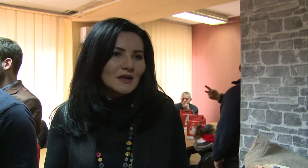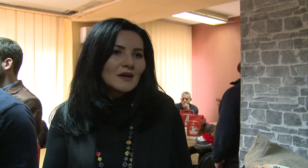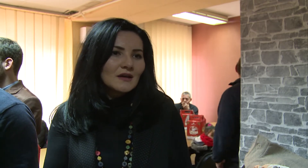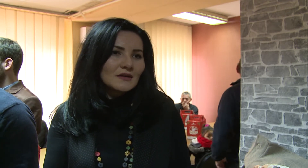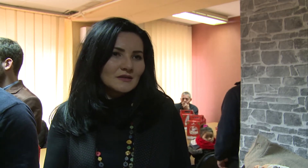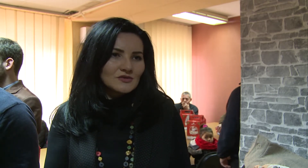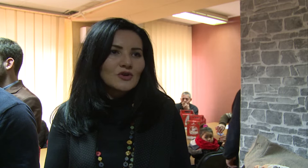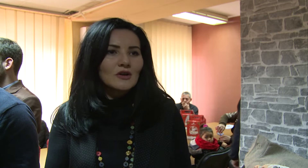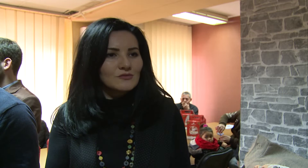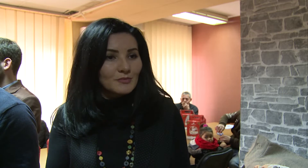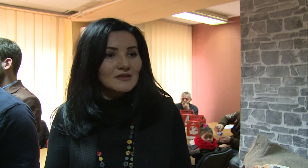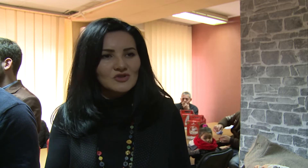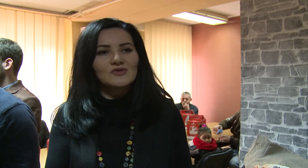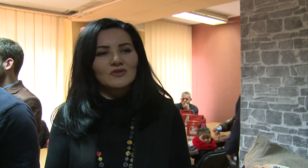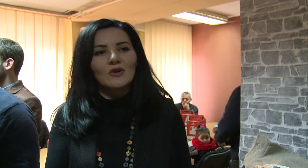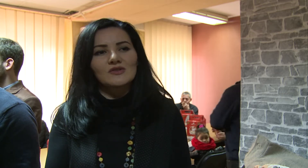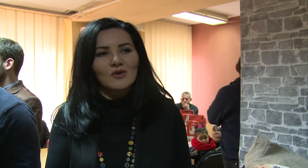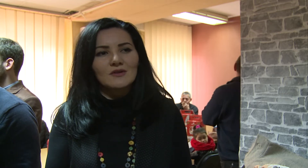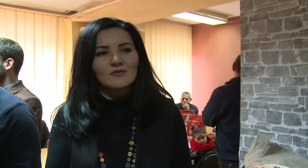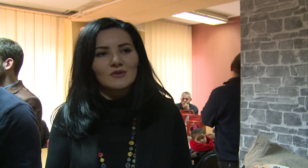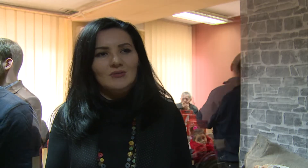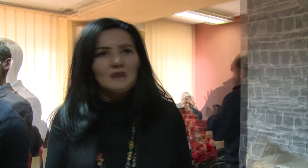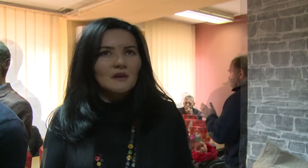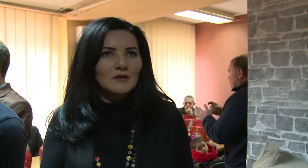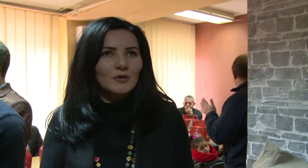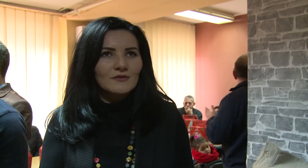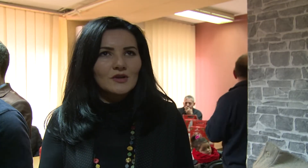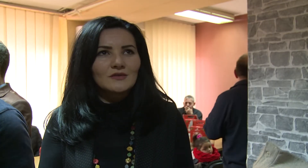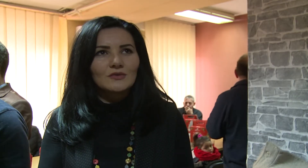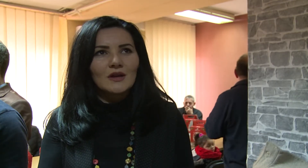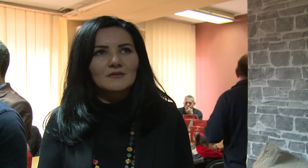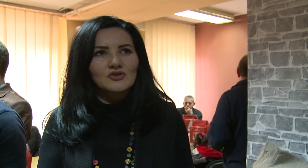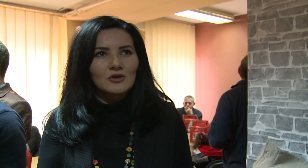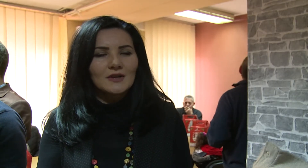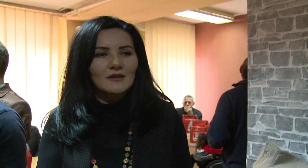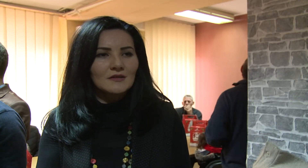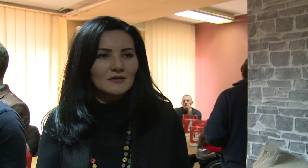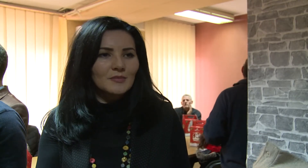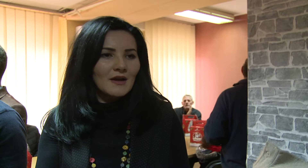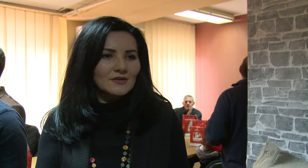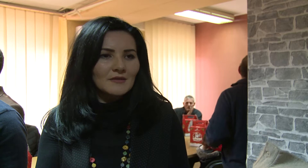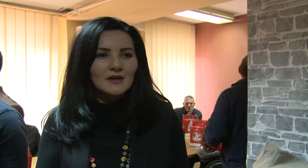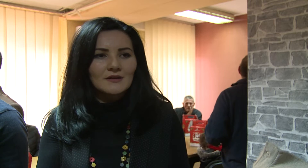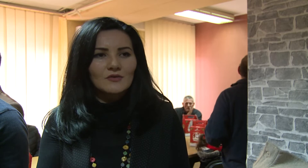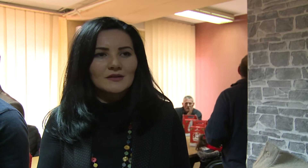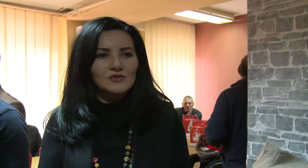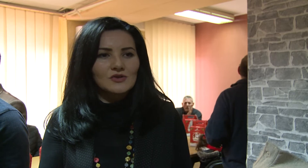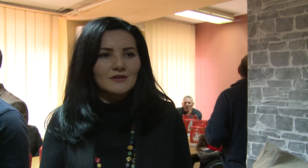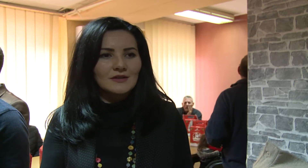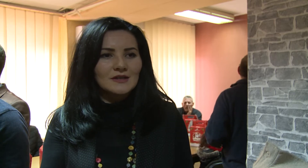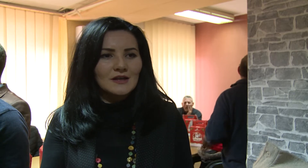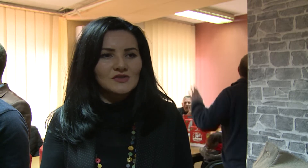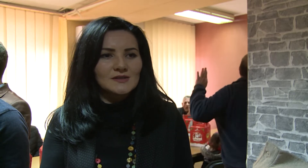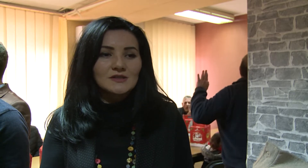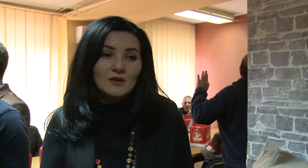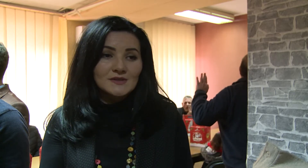t'jemi pranë çdo qytetari që ka nevoj. Po nevojat e tyne janë të shumta, janë të përafërta me nevojat e shoqatave